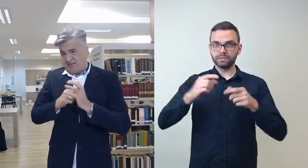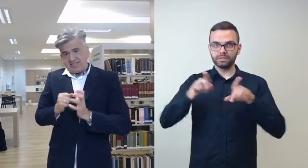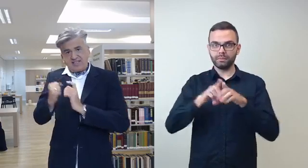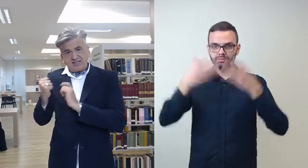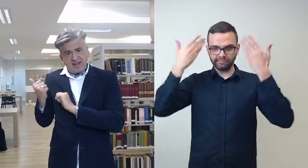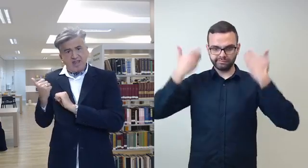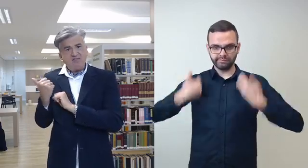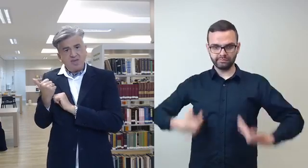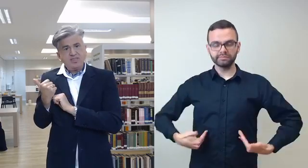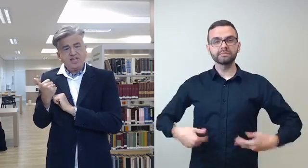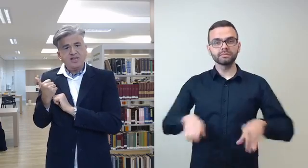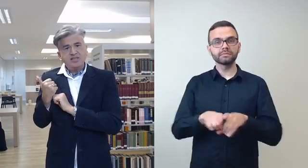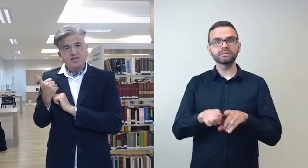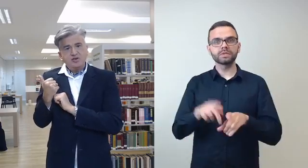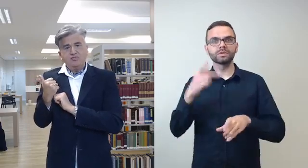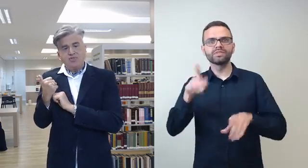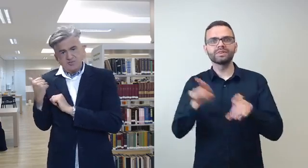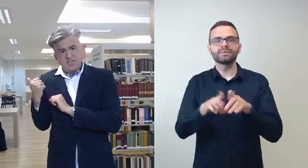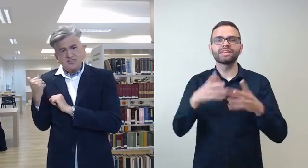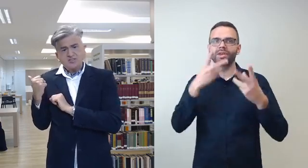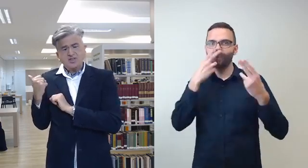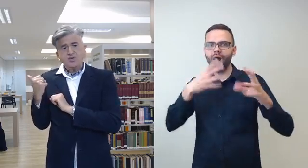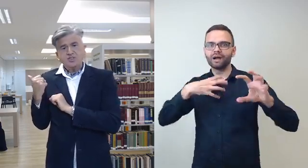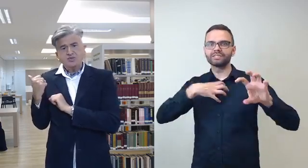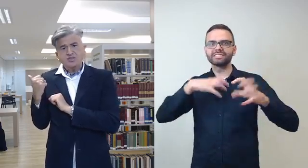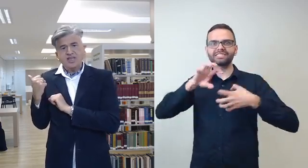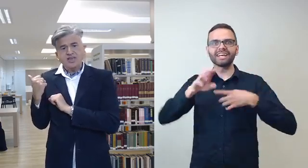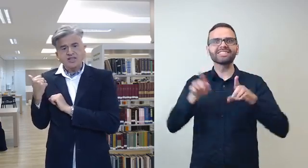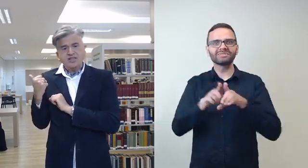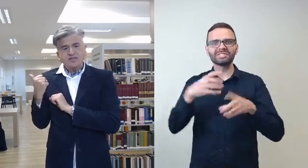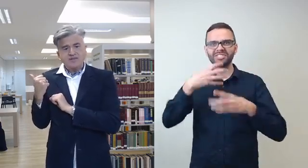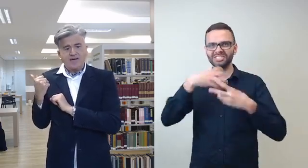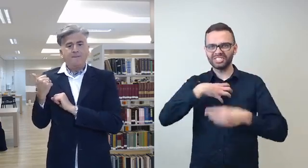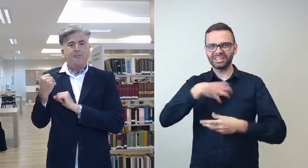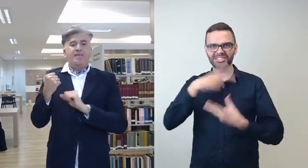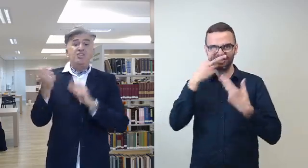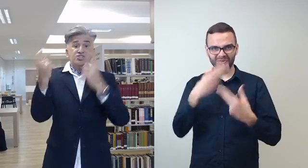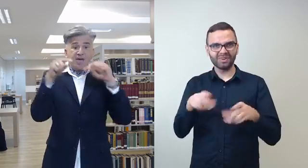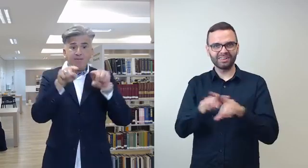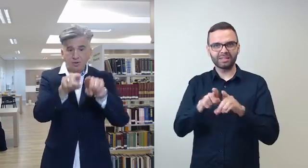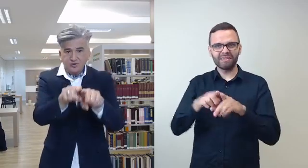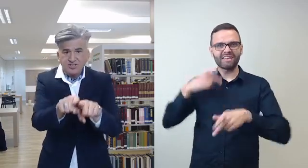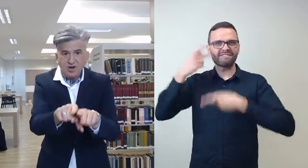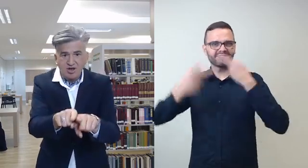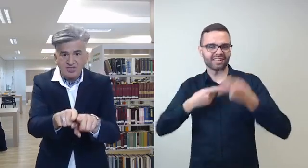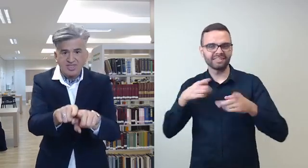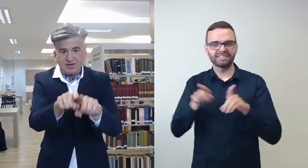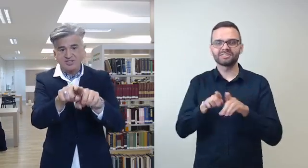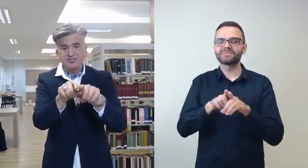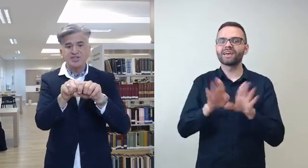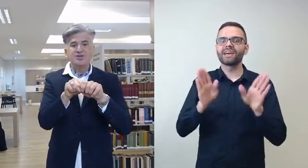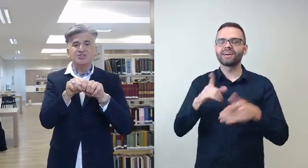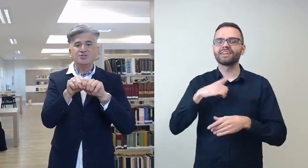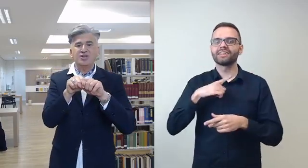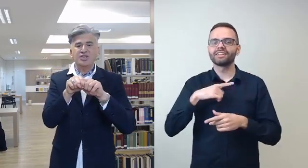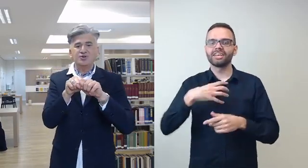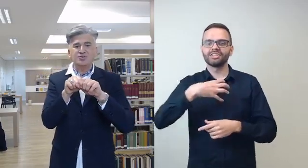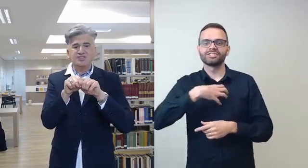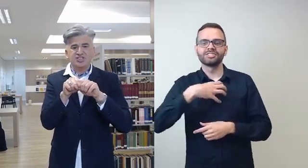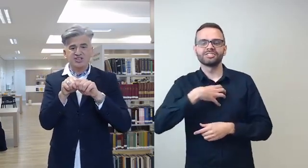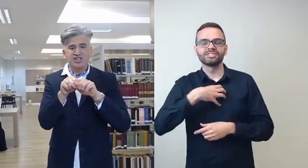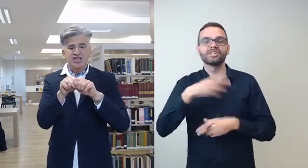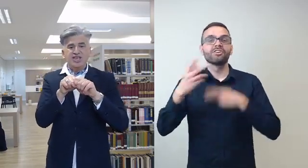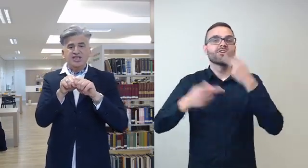você vai ter que entrar na vibe dele, no mesmo registro linguístico dele. Tá? E já pegou o 19, que é o registro linguístico do orador,